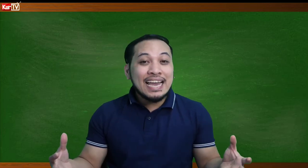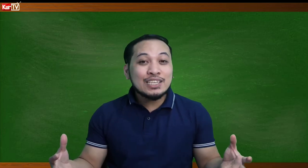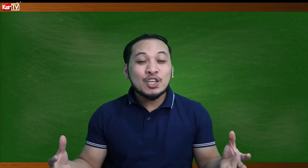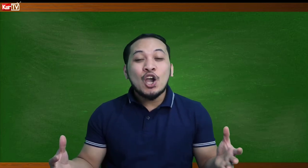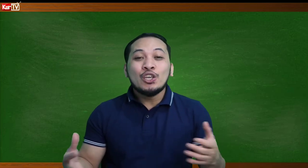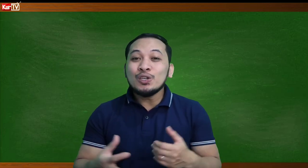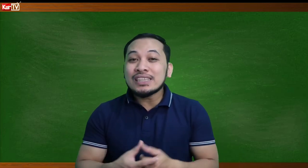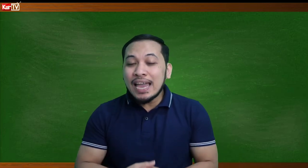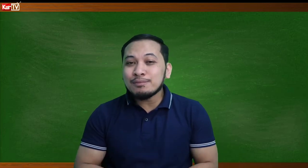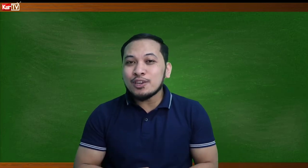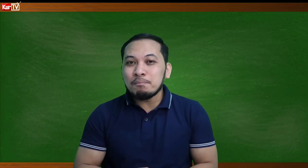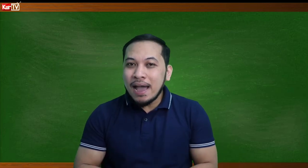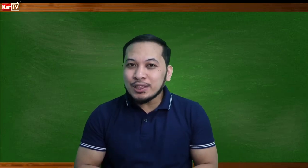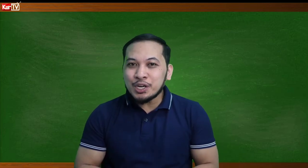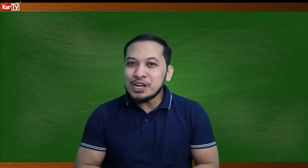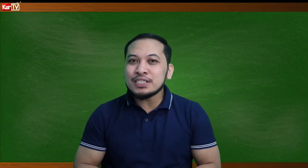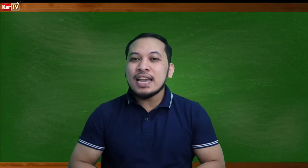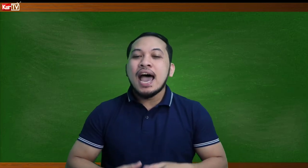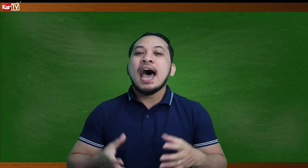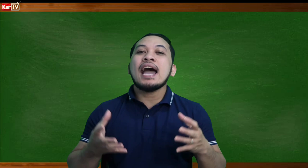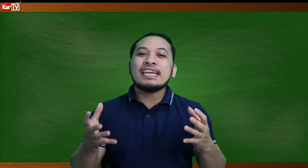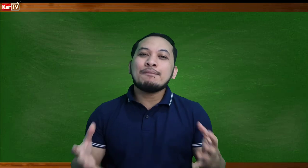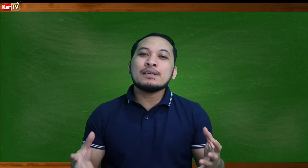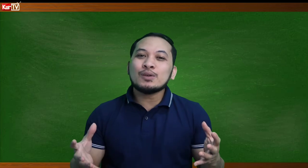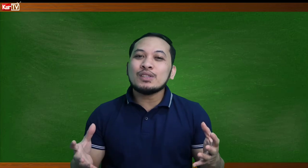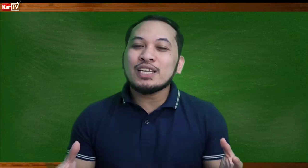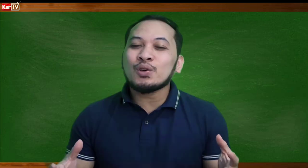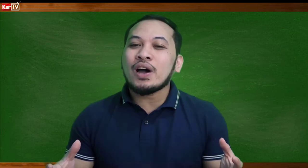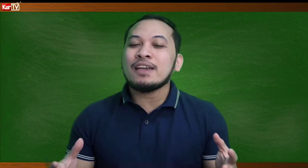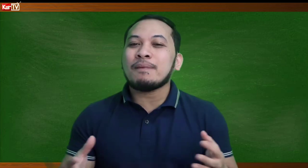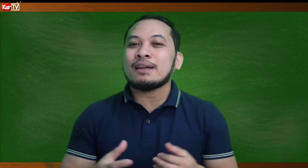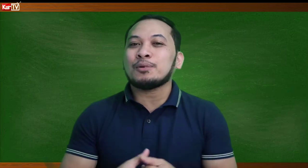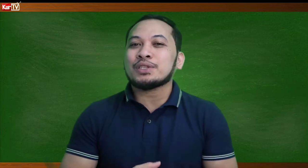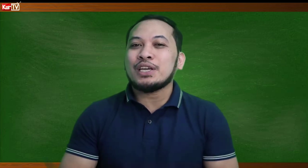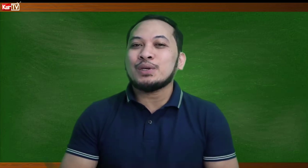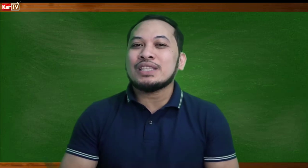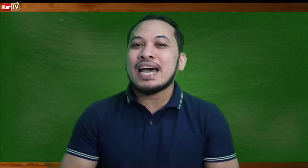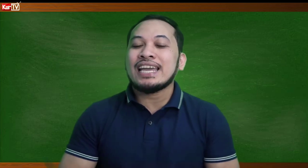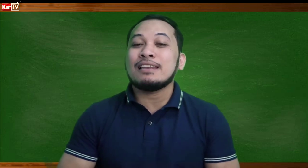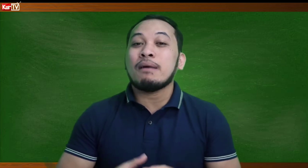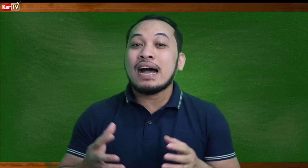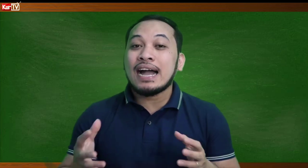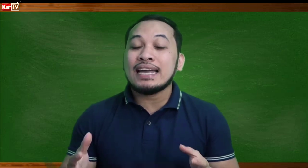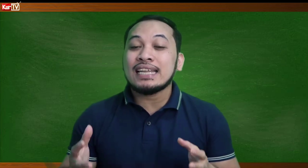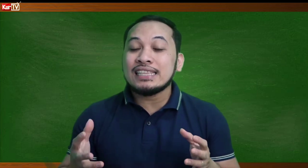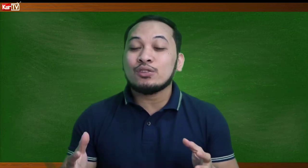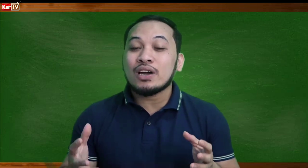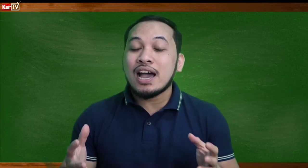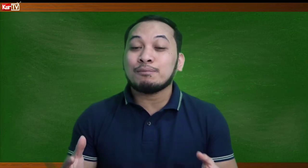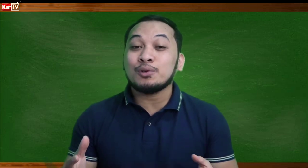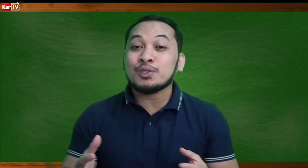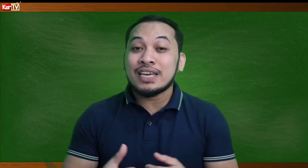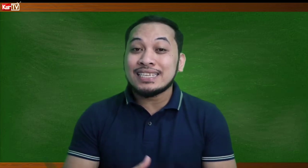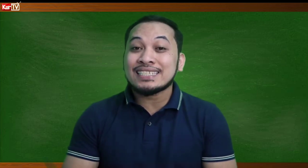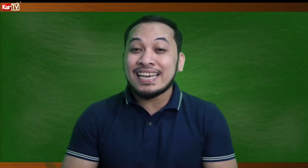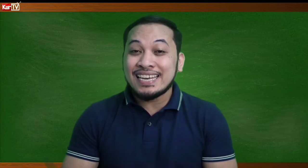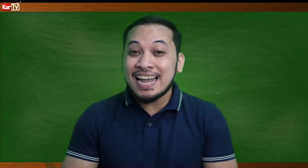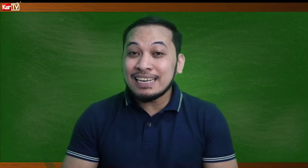isenyas, yung types of matters. Ang episode na ito ay para po sa inyo dahil baka nga nandito na nga po yung senyas na hinahanap